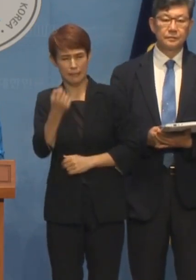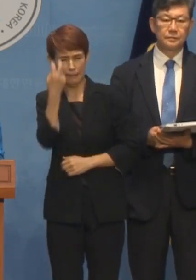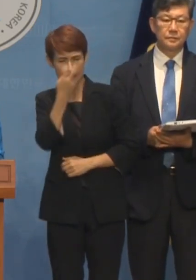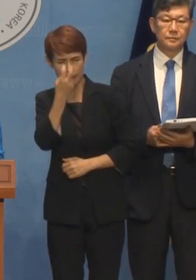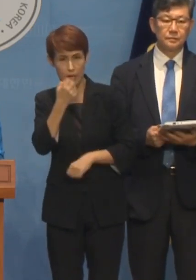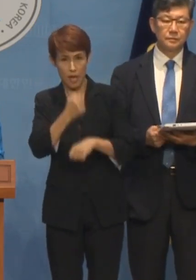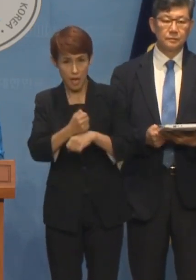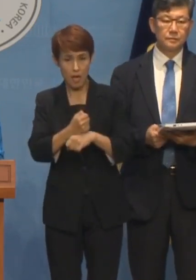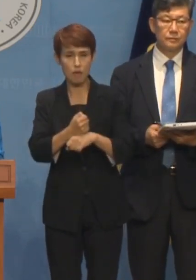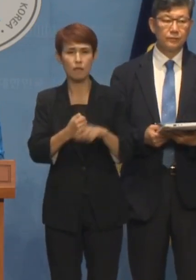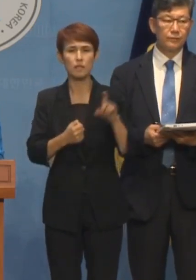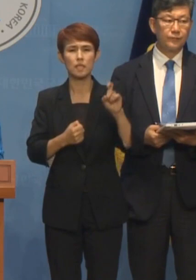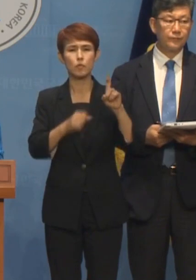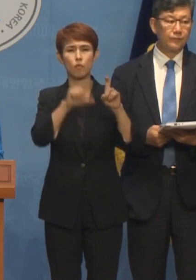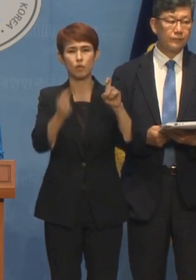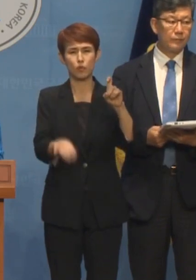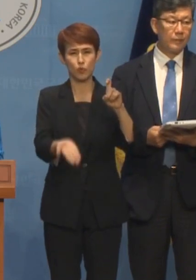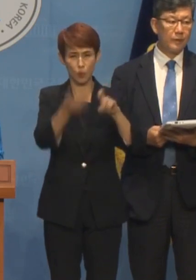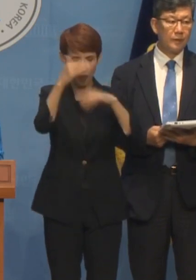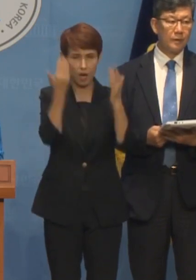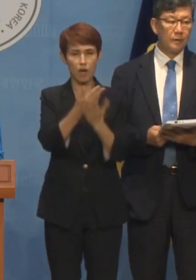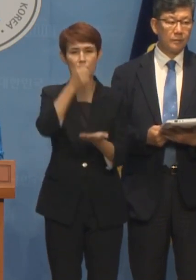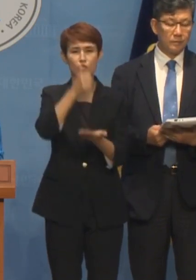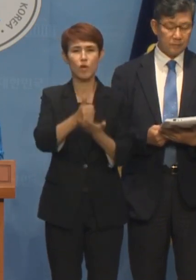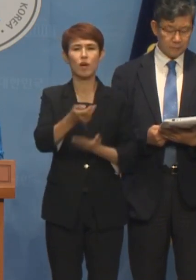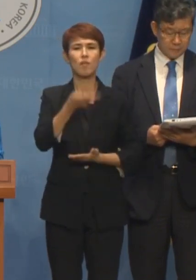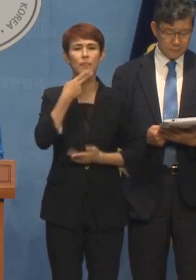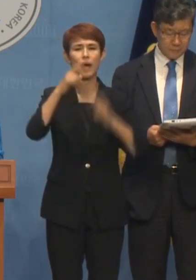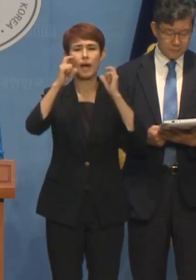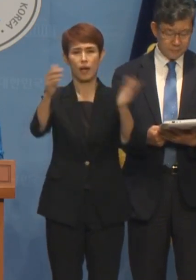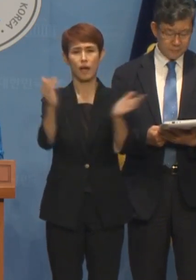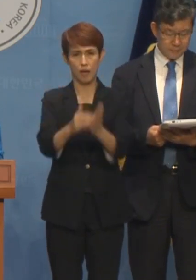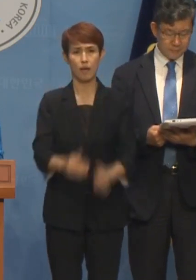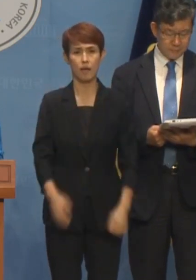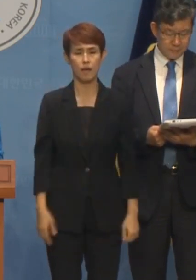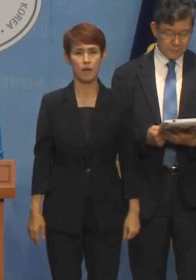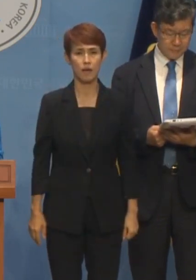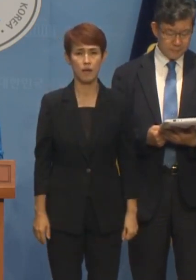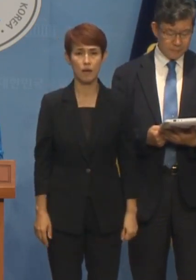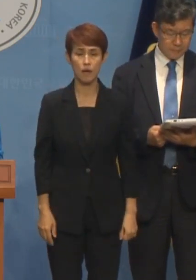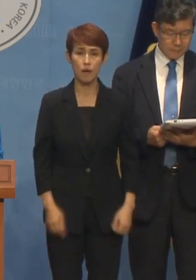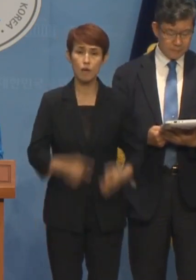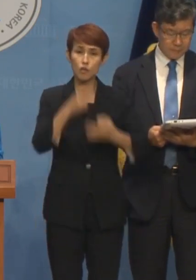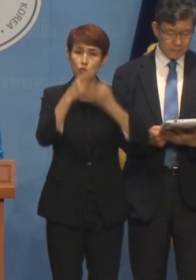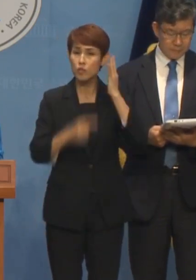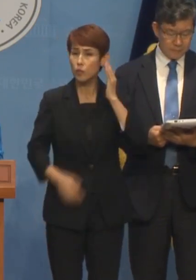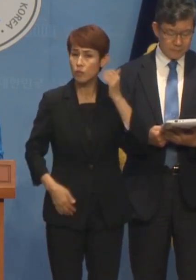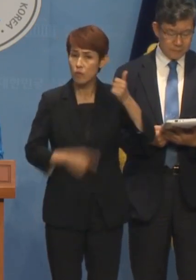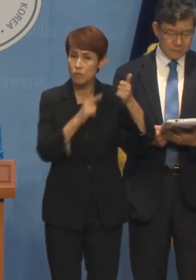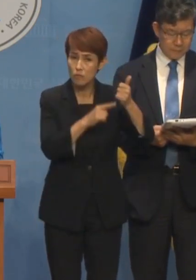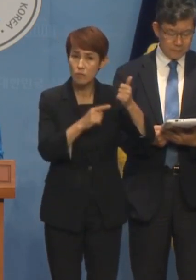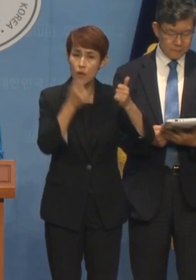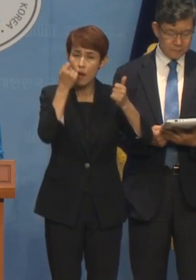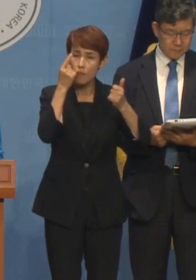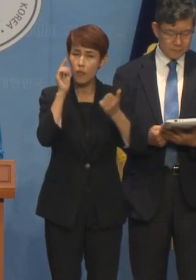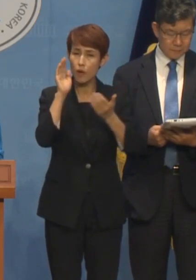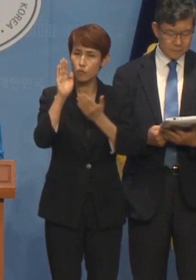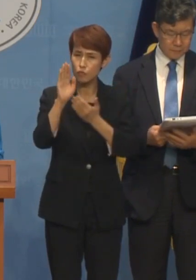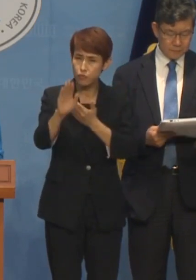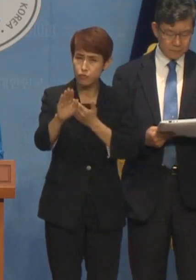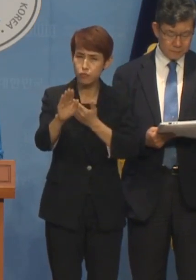조사했고 이미 11월 초에 모두 무혐의로 결론을 짓습니다. 그러나 윤석열 대통령은 한 달이 지난